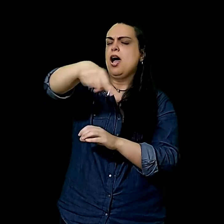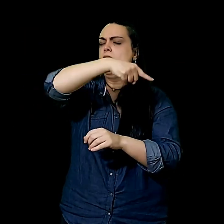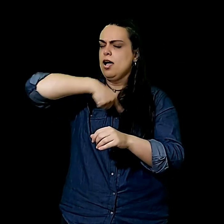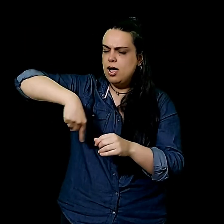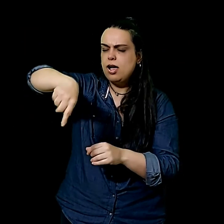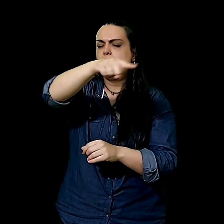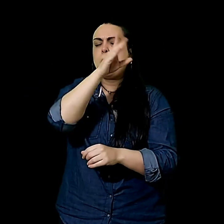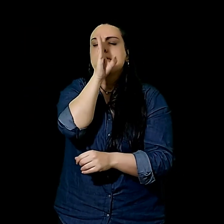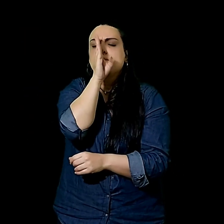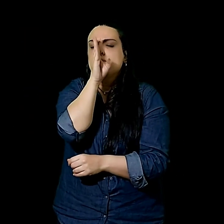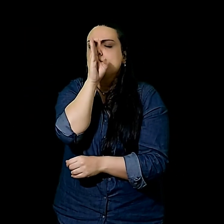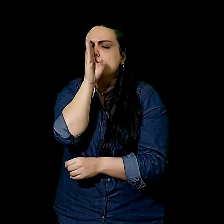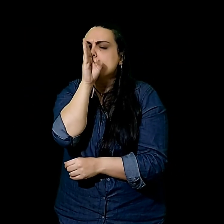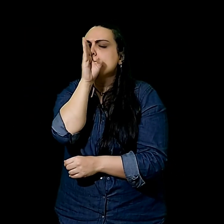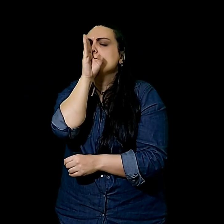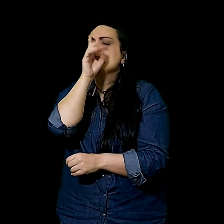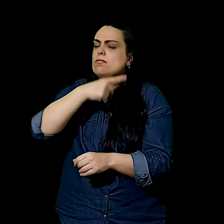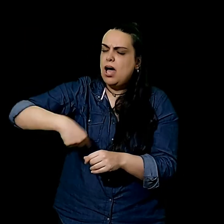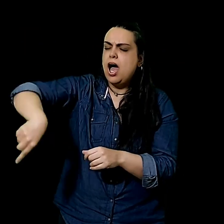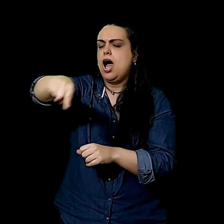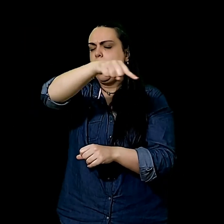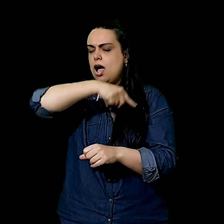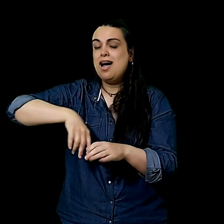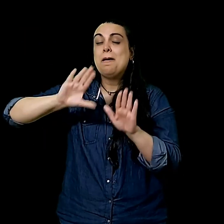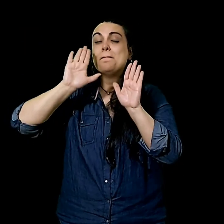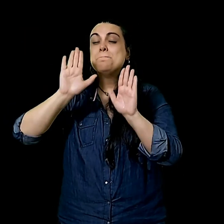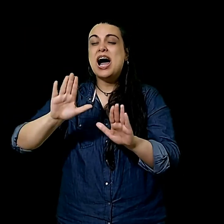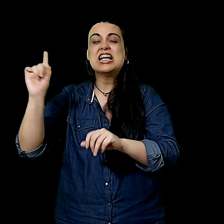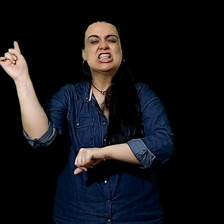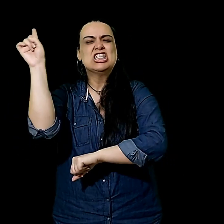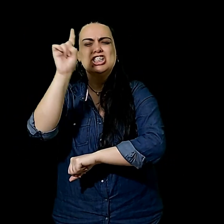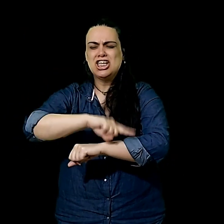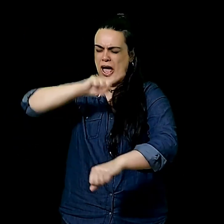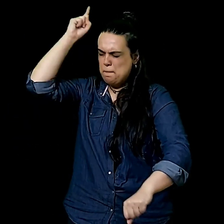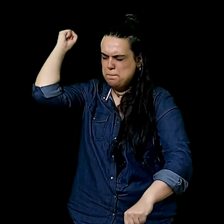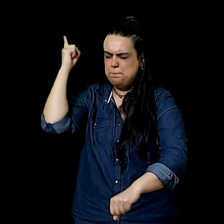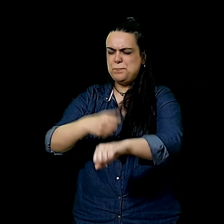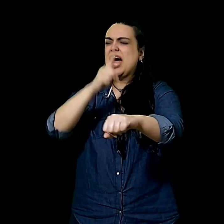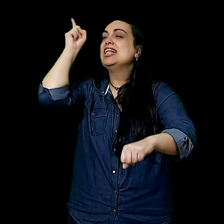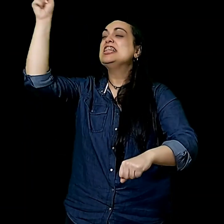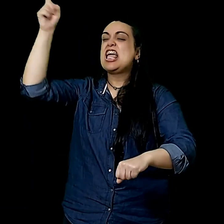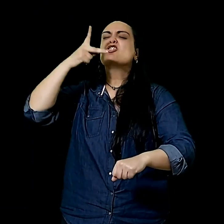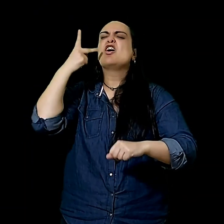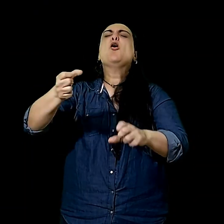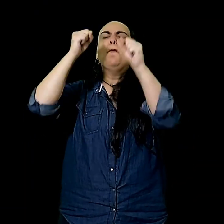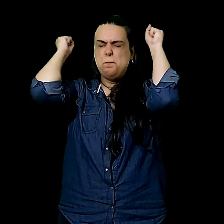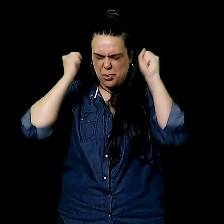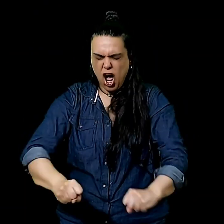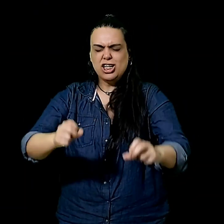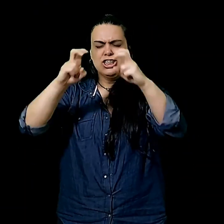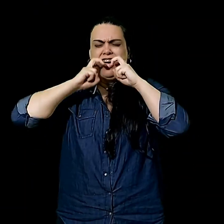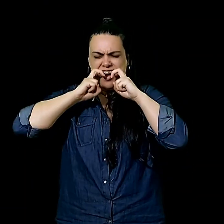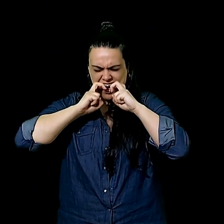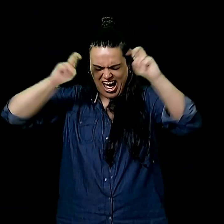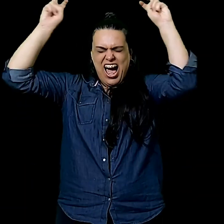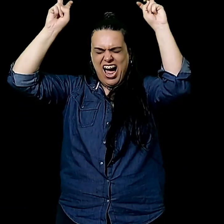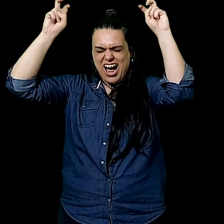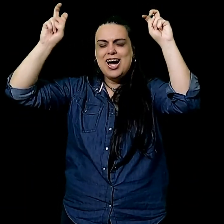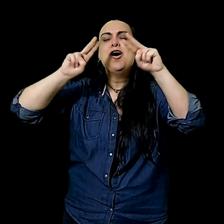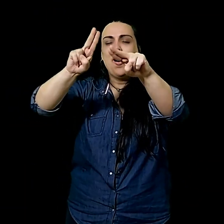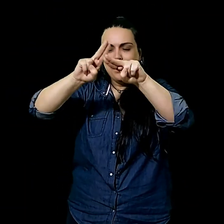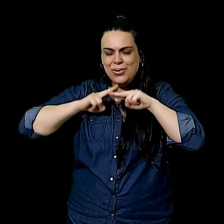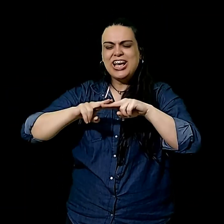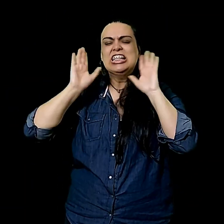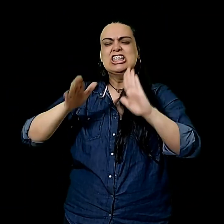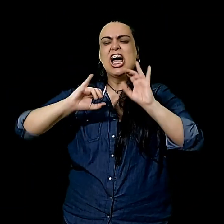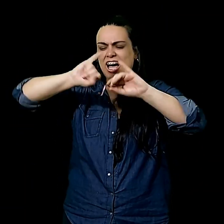a cidade em silêncio. Aleluia. Mas chegou o dia em que o Senhor Aleluia. disse: pode abrir a boca e gritar, porque eu